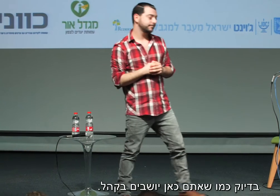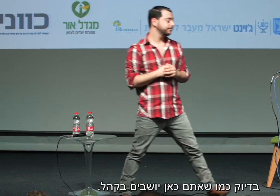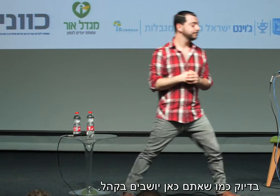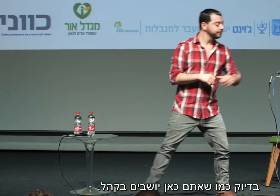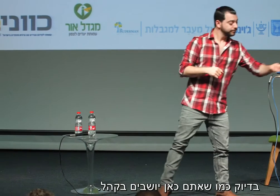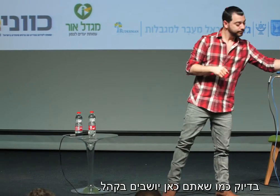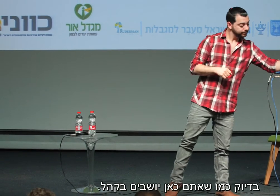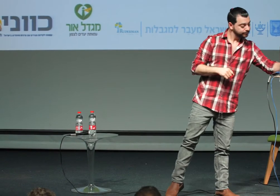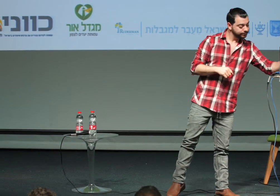כאן יושבים בקהל.